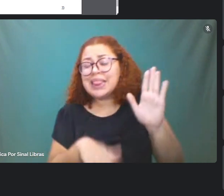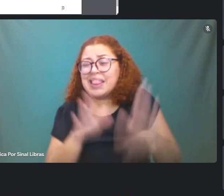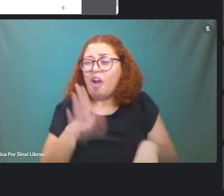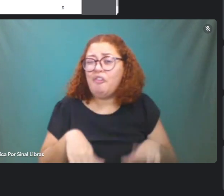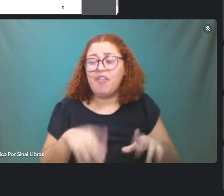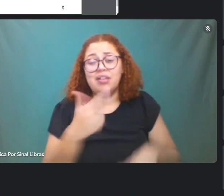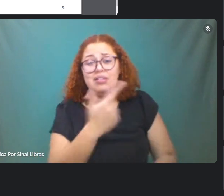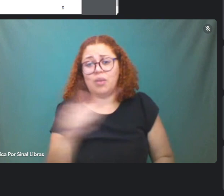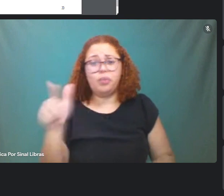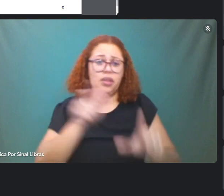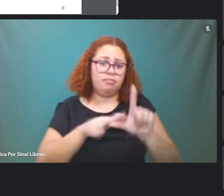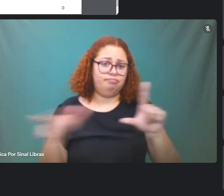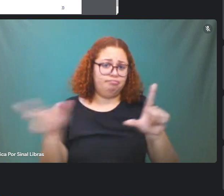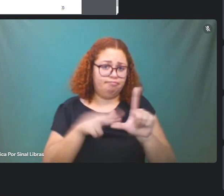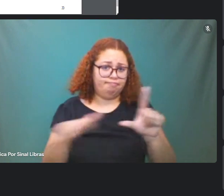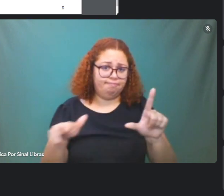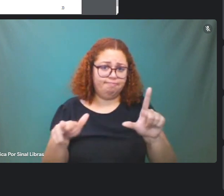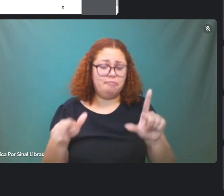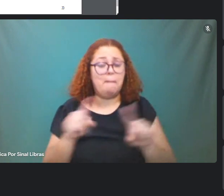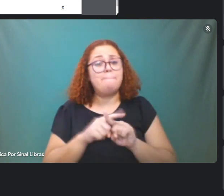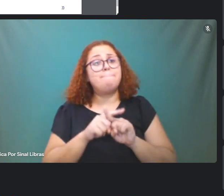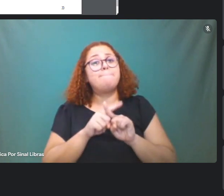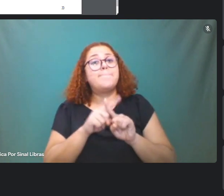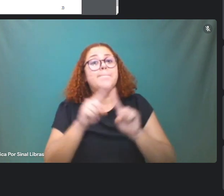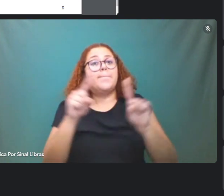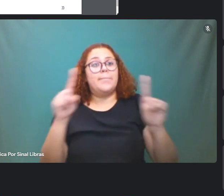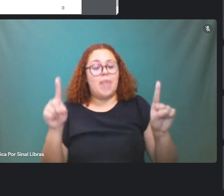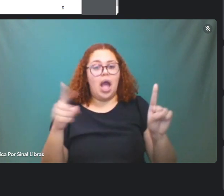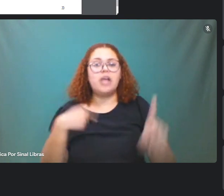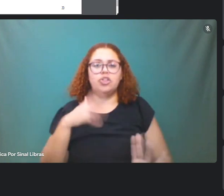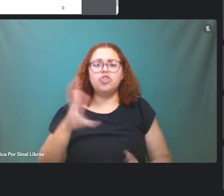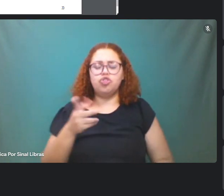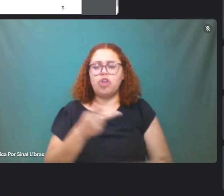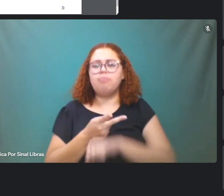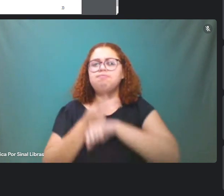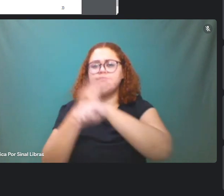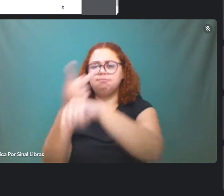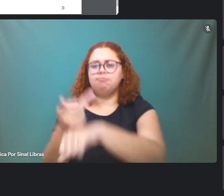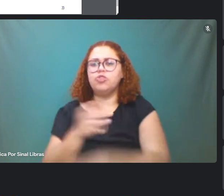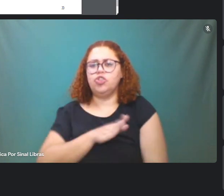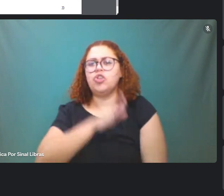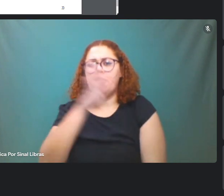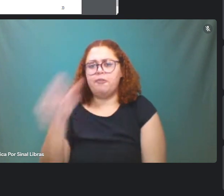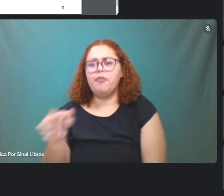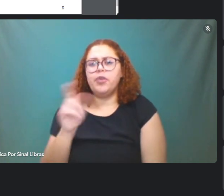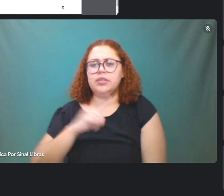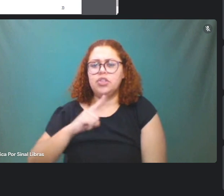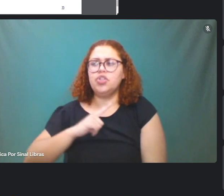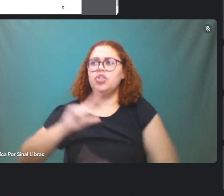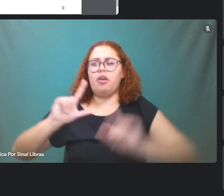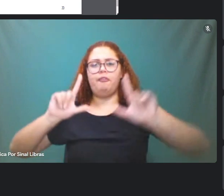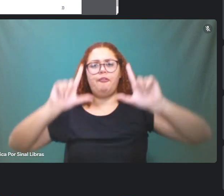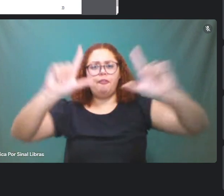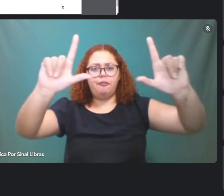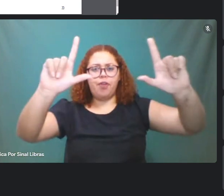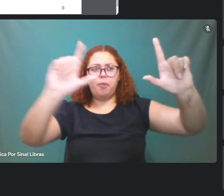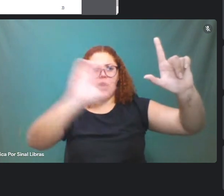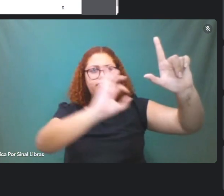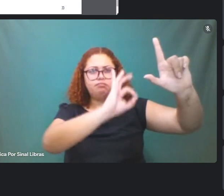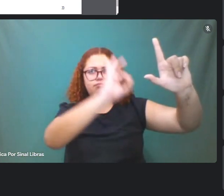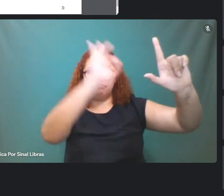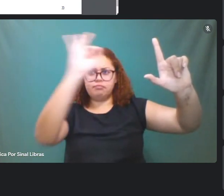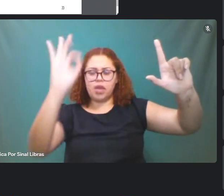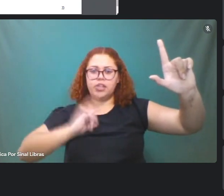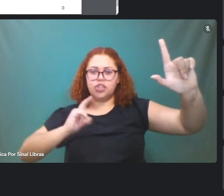cinema lá no Cine Brasília, em que havia o filme passando na tela principal, os intérpretes de